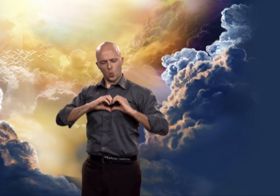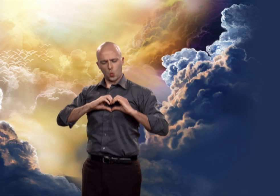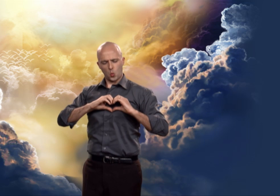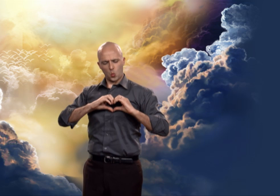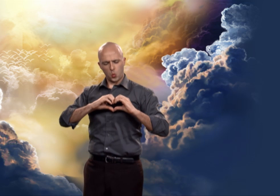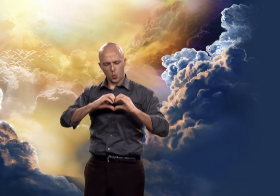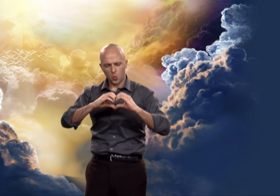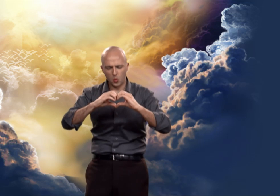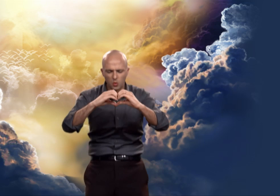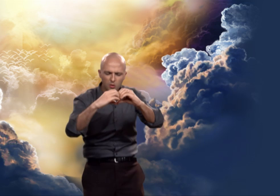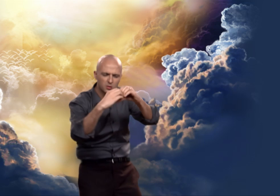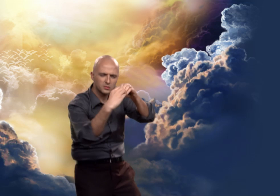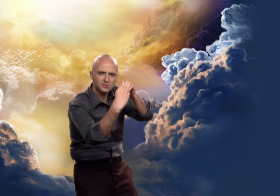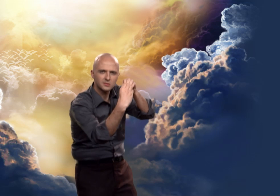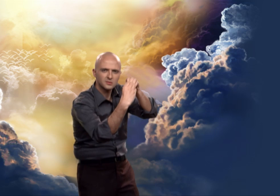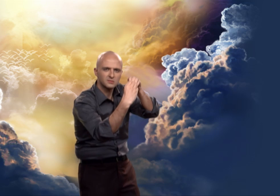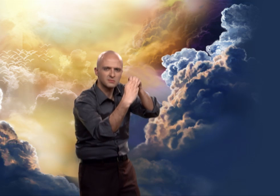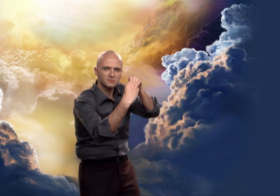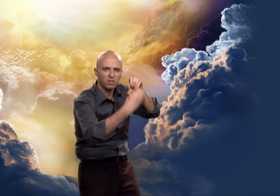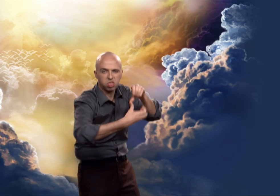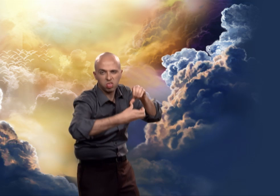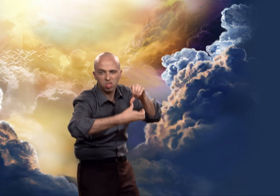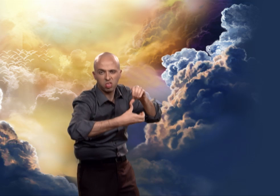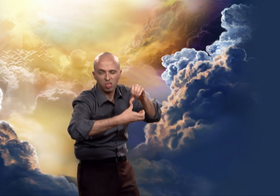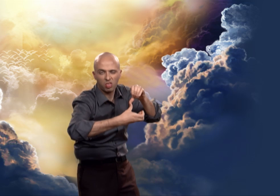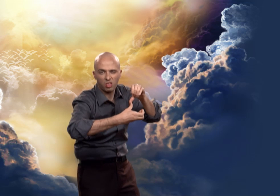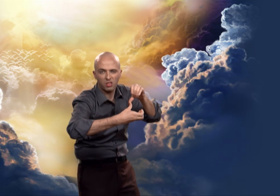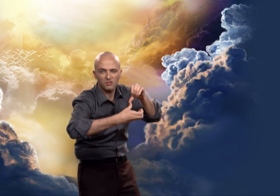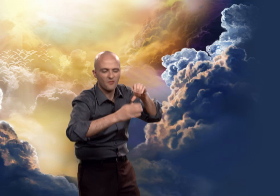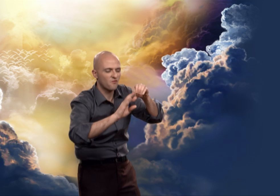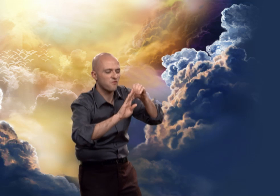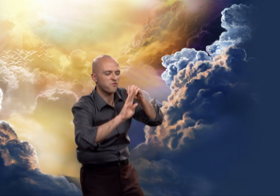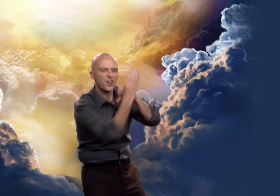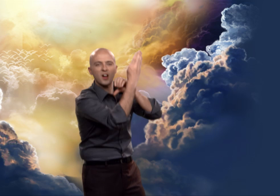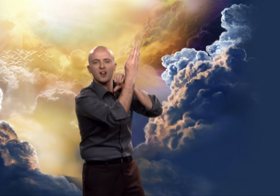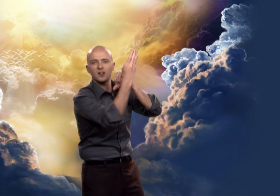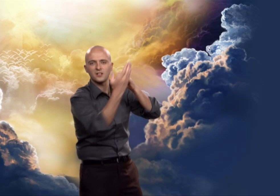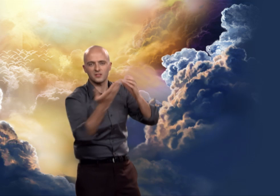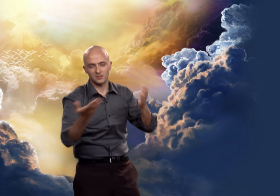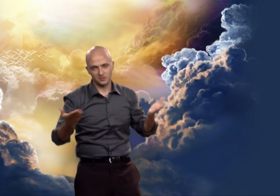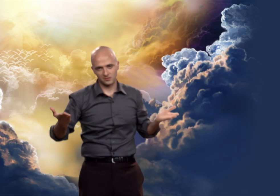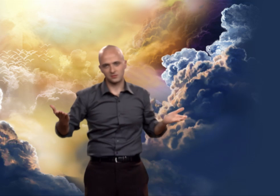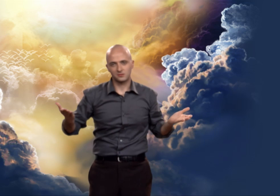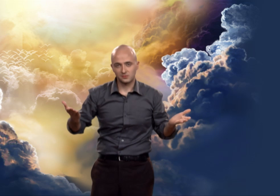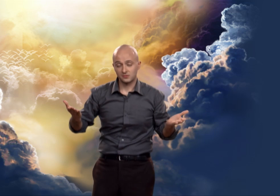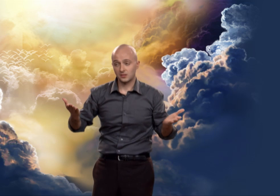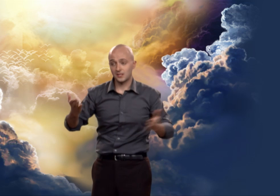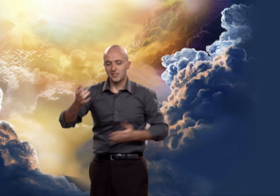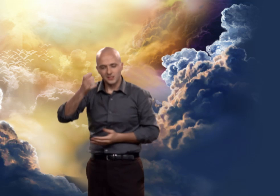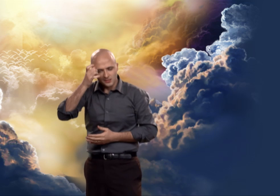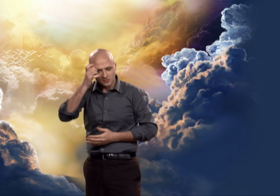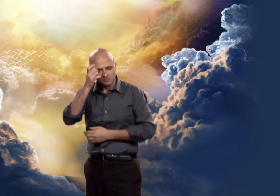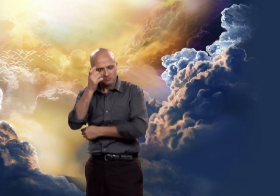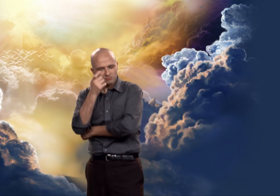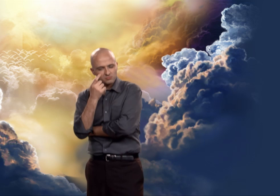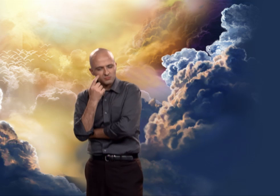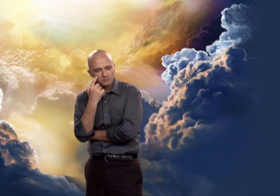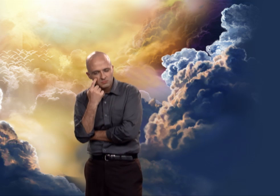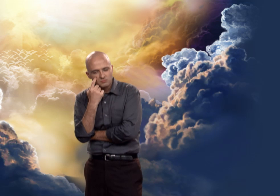desejos. Outros se apegam a figuras e símbolos, interpretam-nos como acham melhor, desconsiderando o ensino da